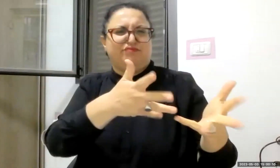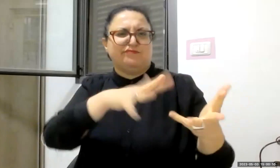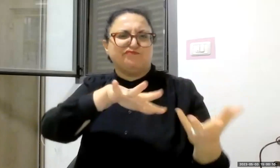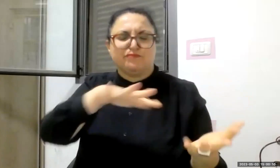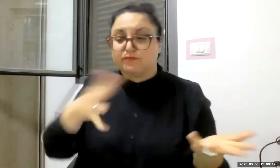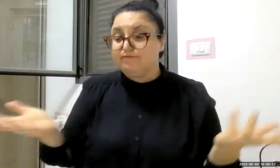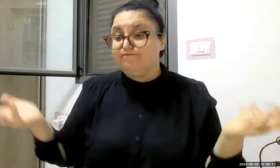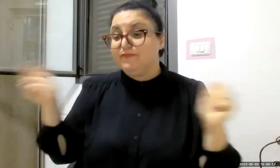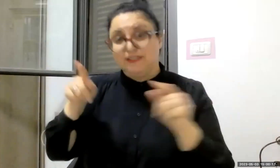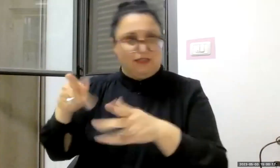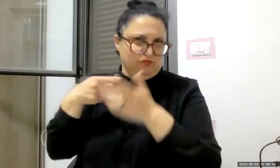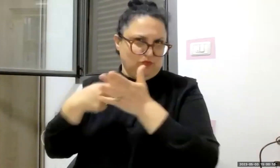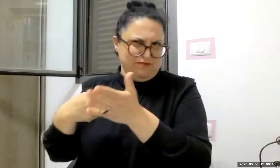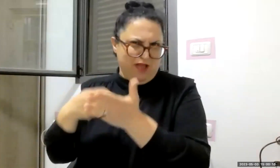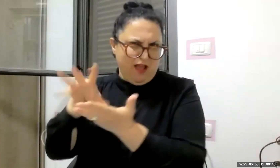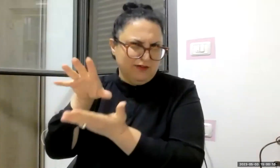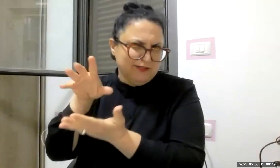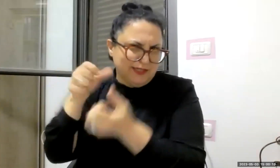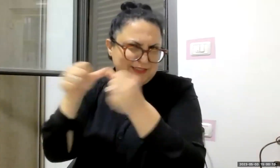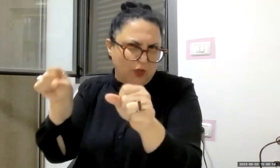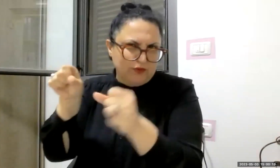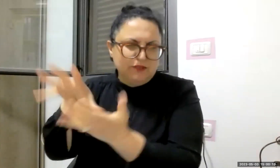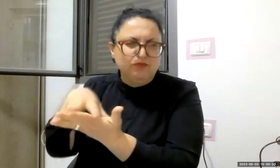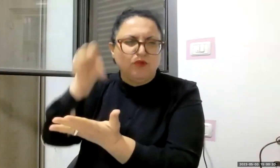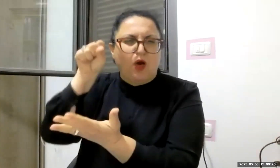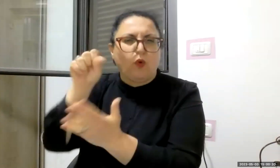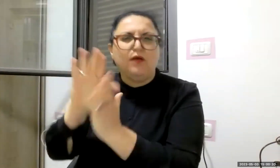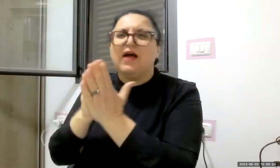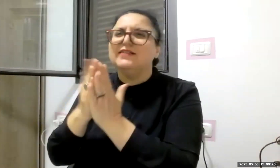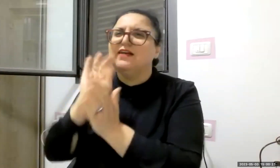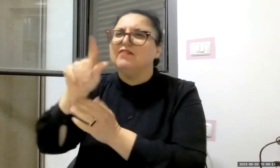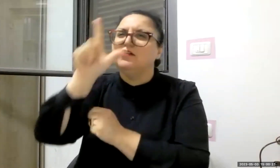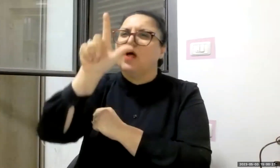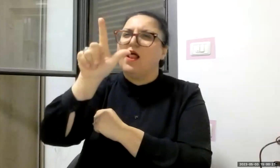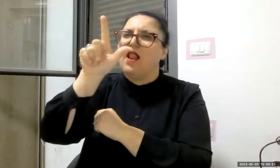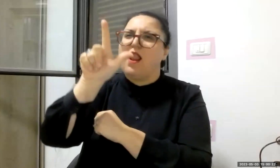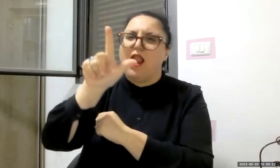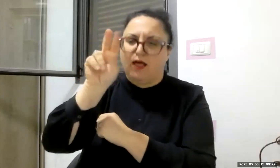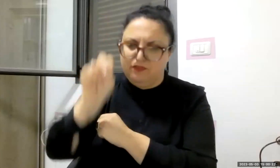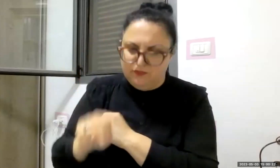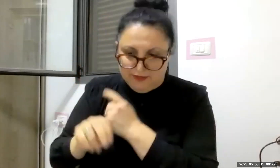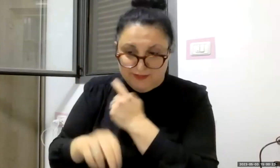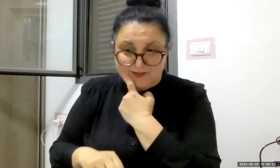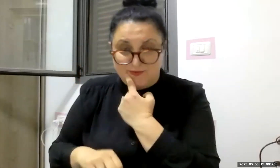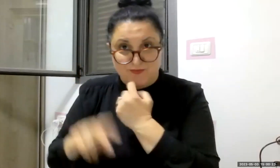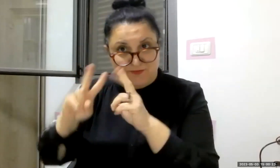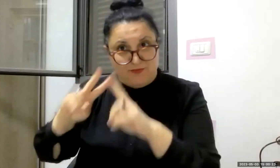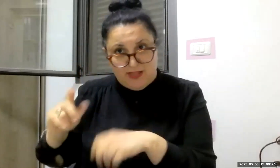וצורך בהפשטה, אימפולסיביות, אלה דוגמאות לסטריאוטיפים של לקוחים מספרה של